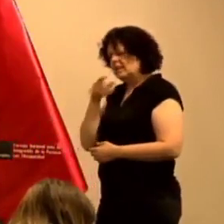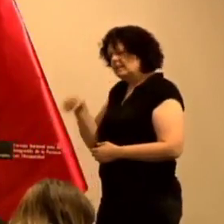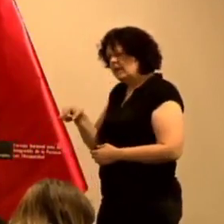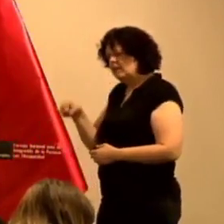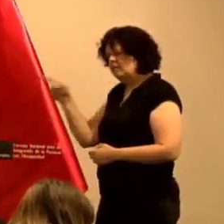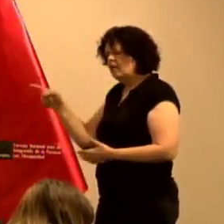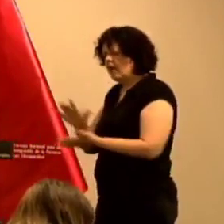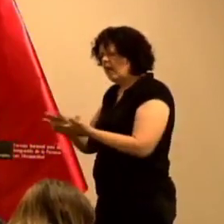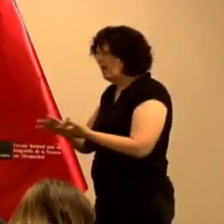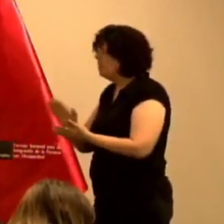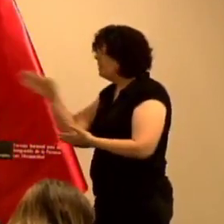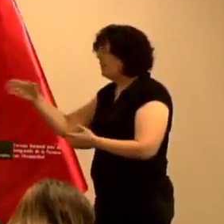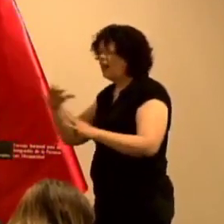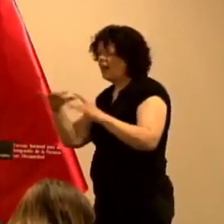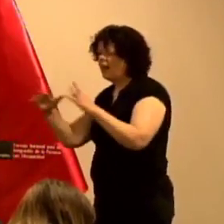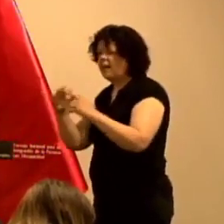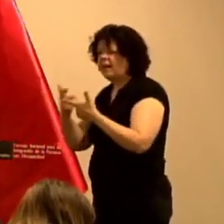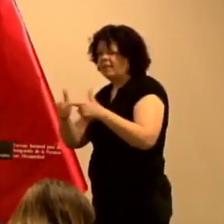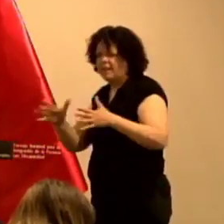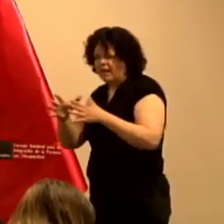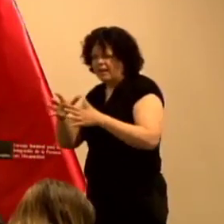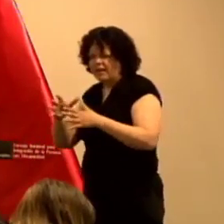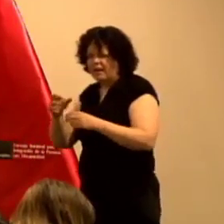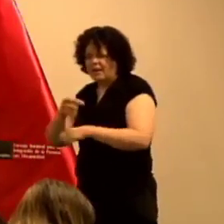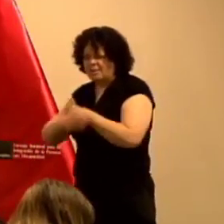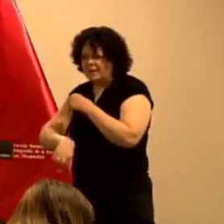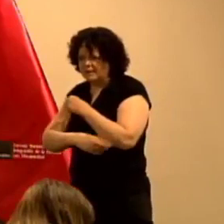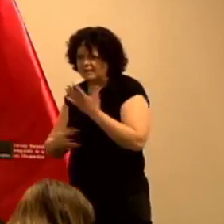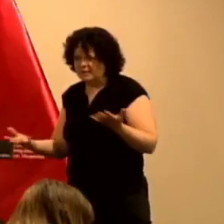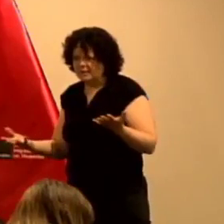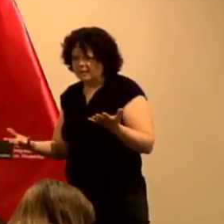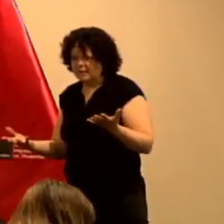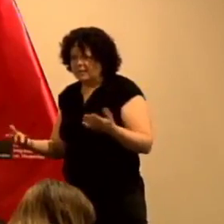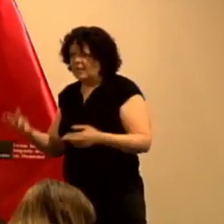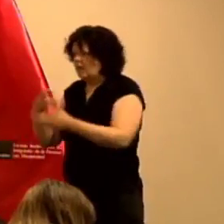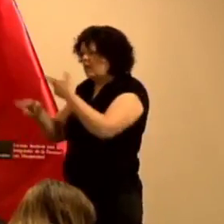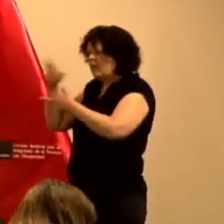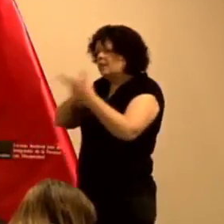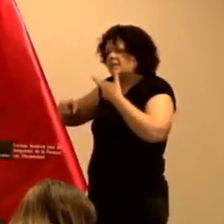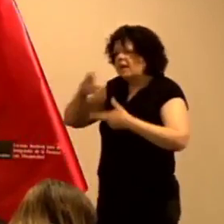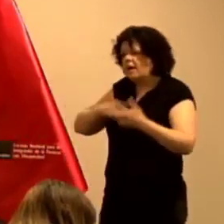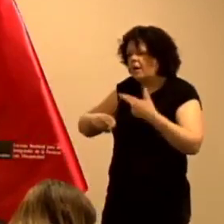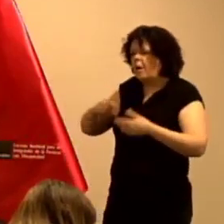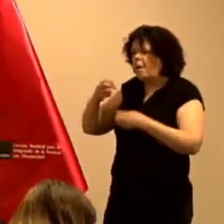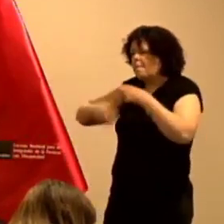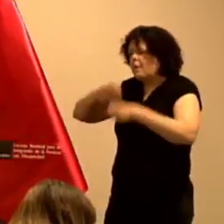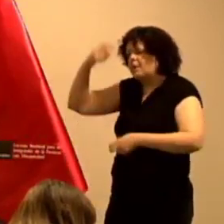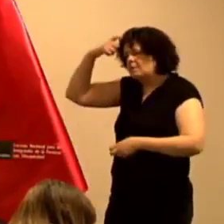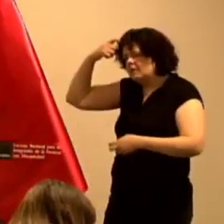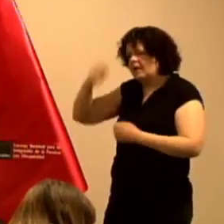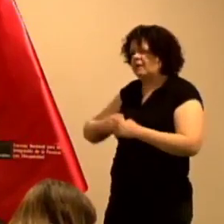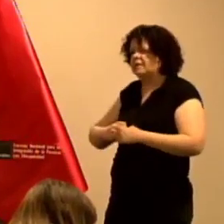ellos fueron los que le enviaron a la guerra? Y ellos venían sin estructuras de su cuerpo, con problemas mentales, debido a que justamente